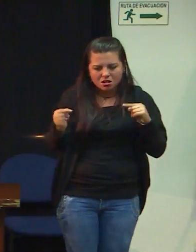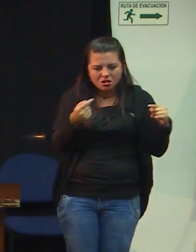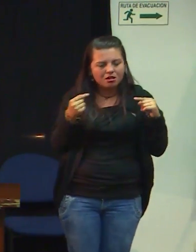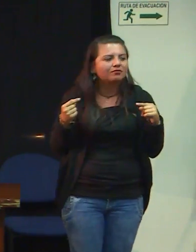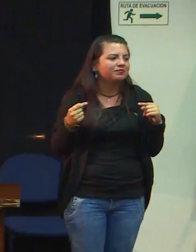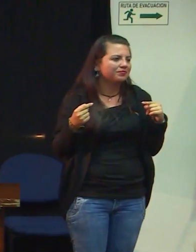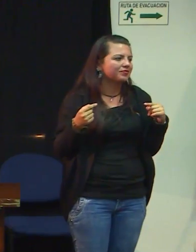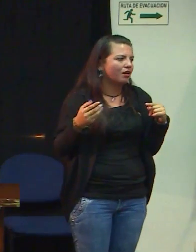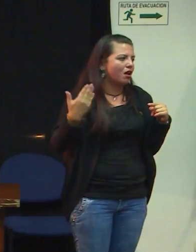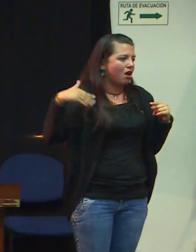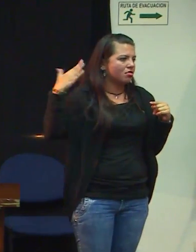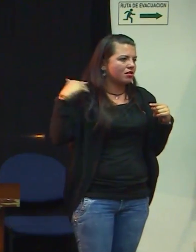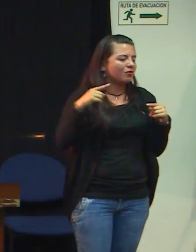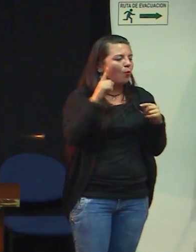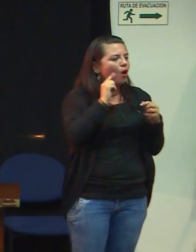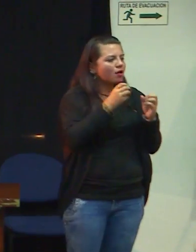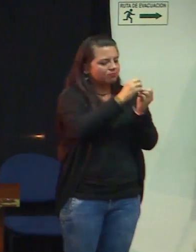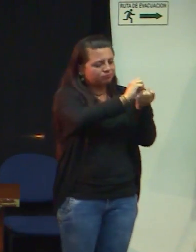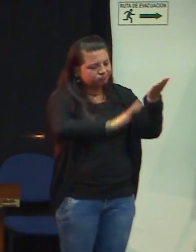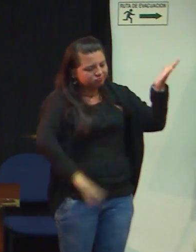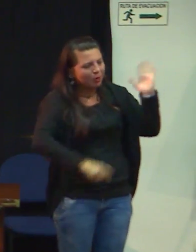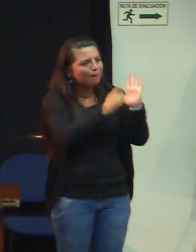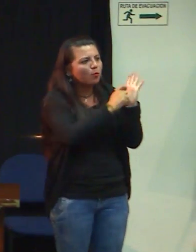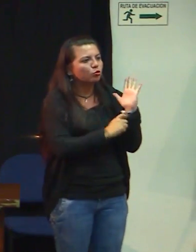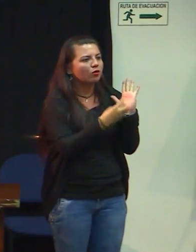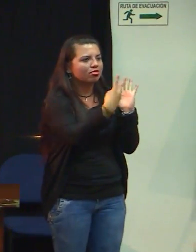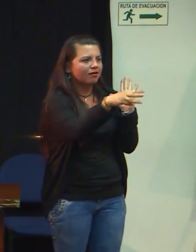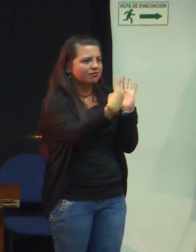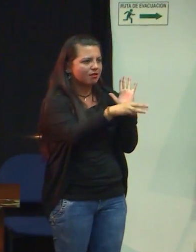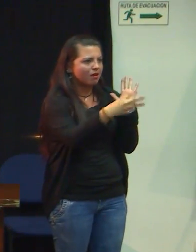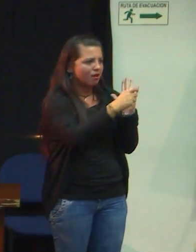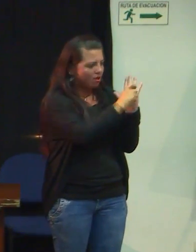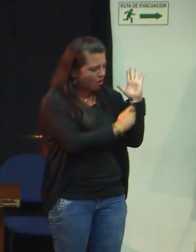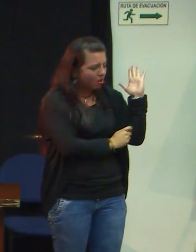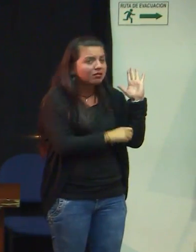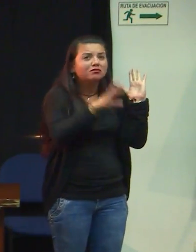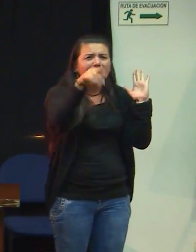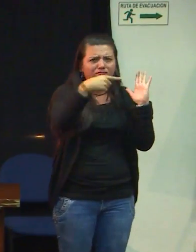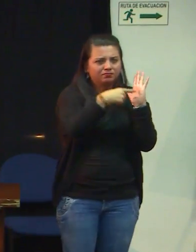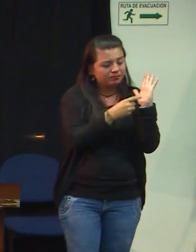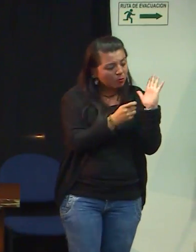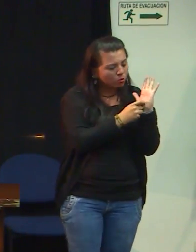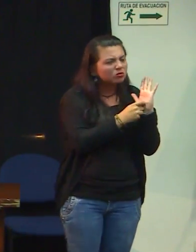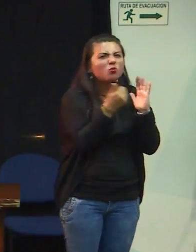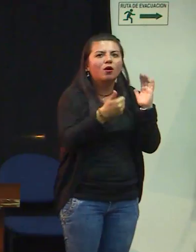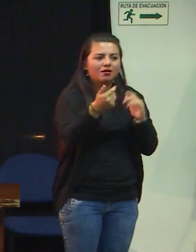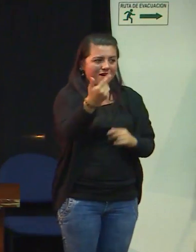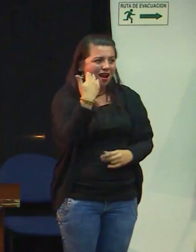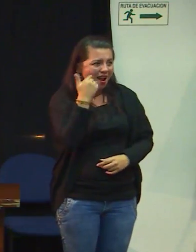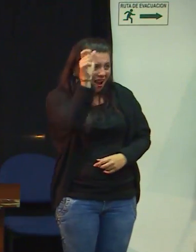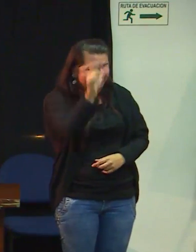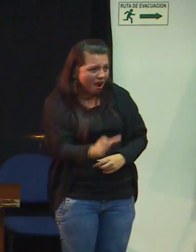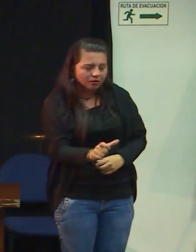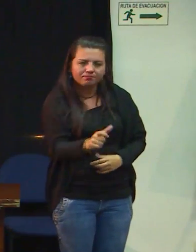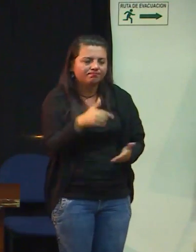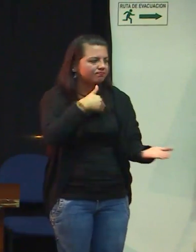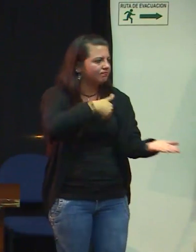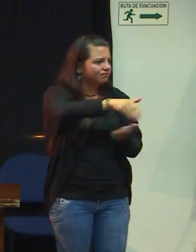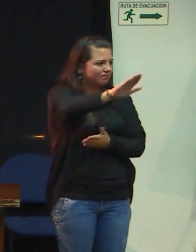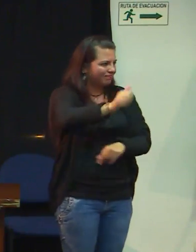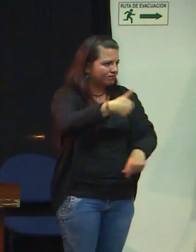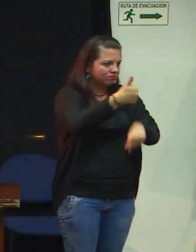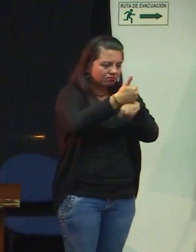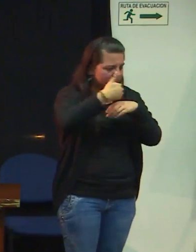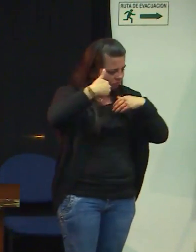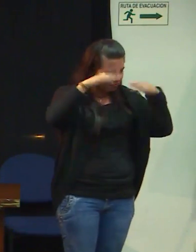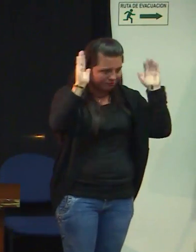tiempo se tenía un pliego de 13 puntos, y uno de los puntos era que se retirara la señora Radke como directora de lo que